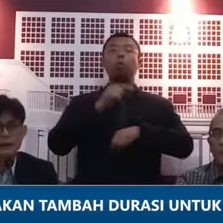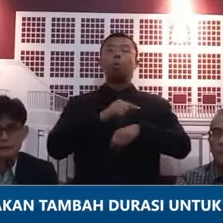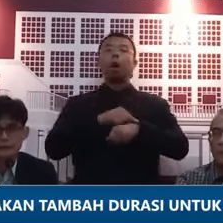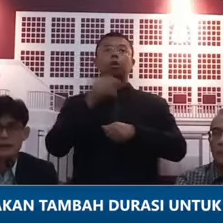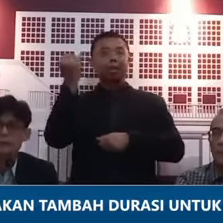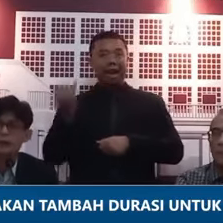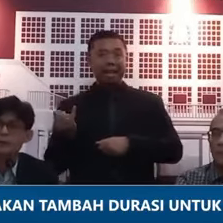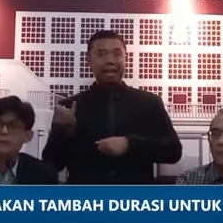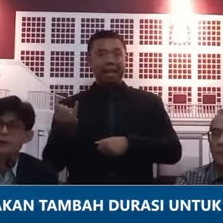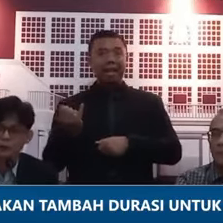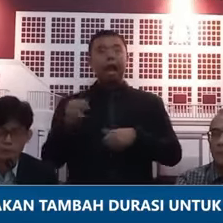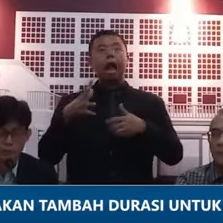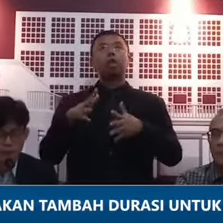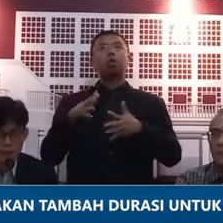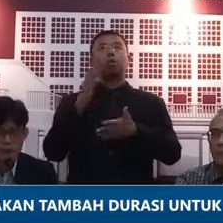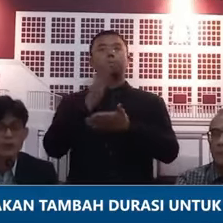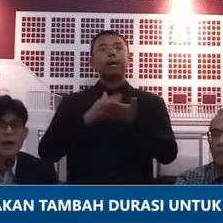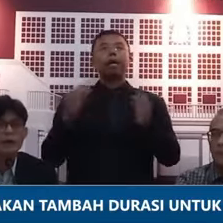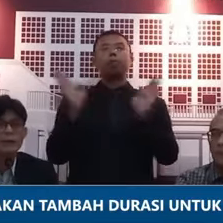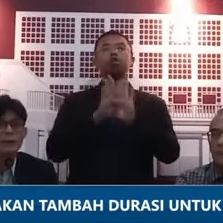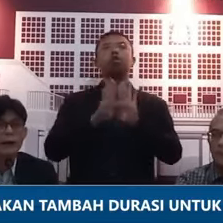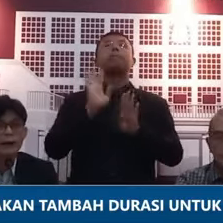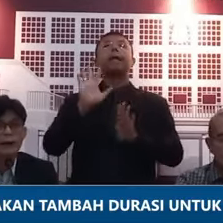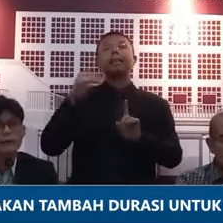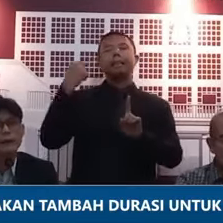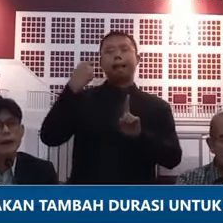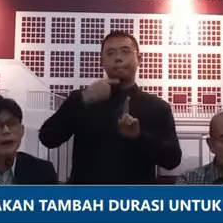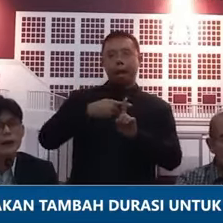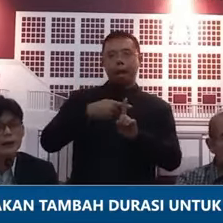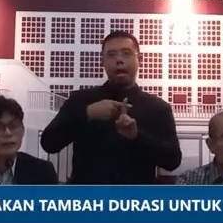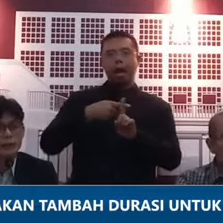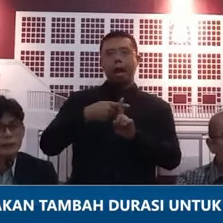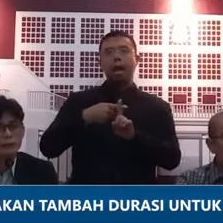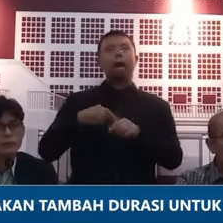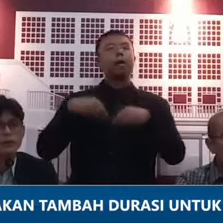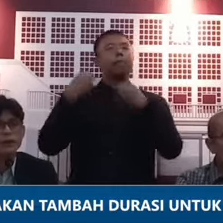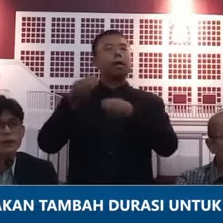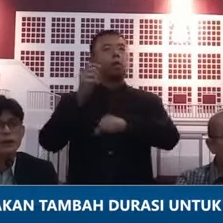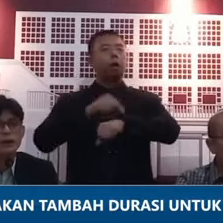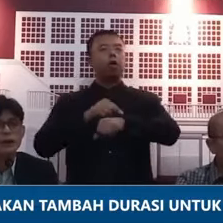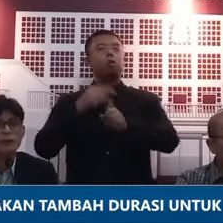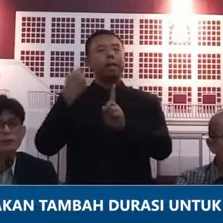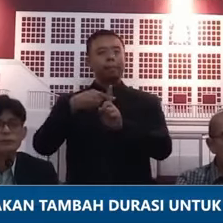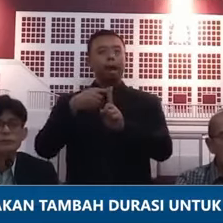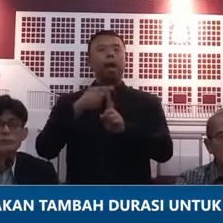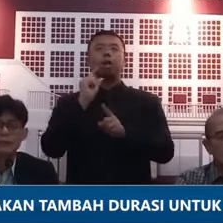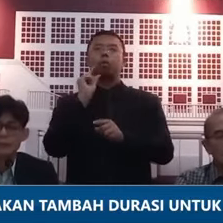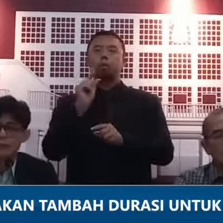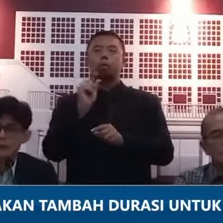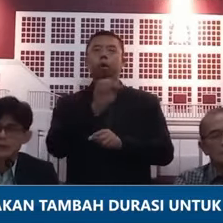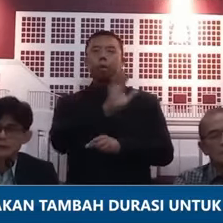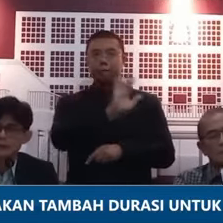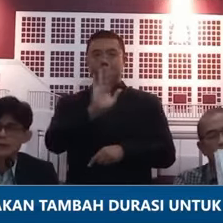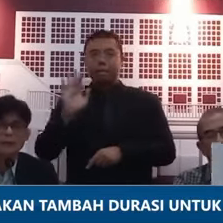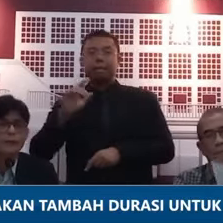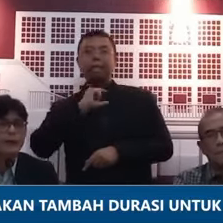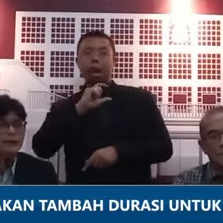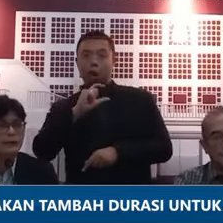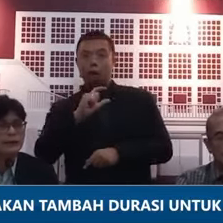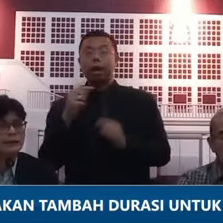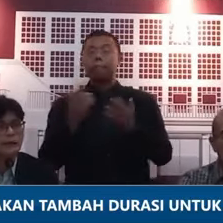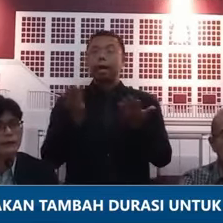Penambahan durasi ini juga dilakukan karena hasil analisis selama 4 kali gelaran debat yang ditayangkan di televisi menunjukkan antusiasme publik yang